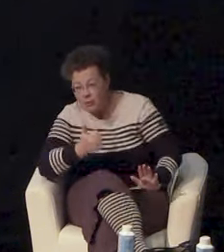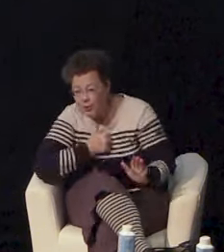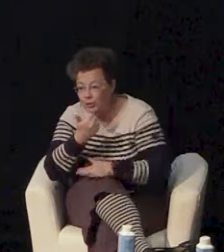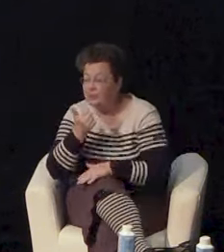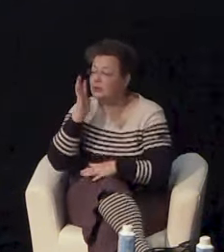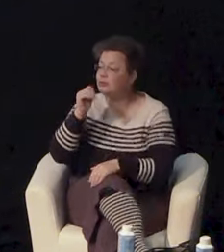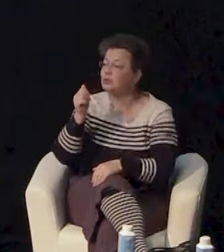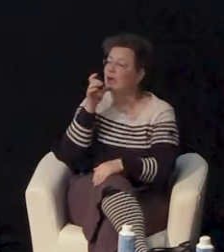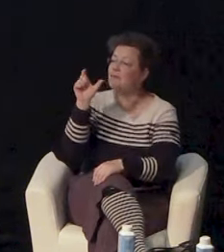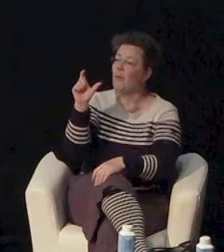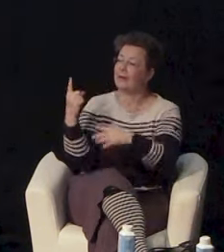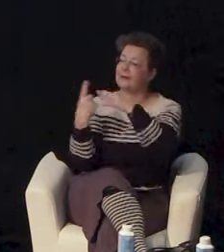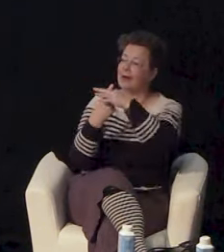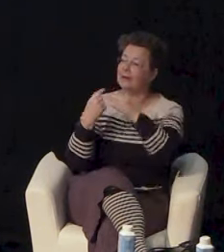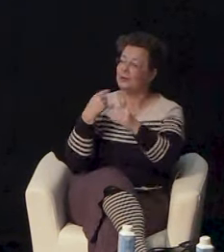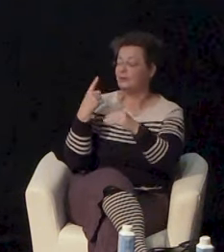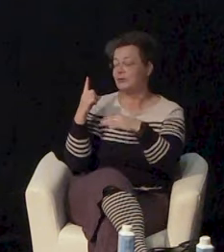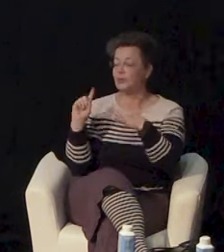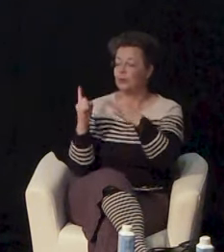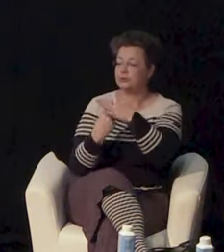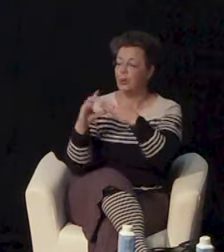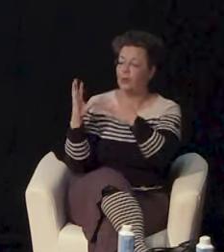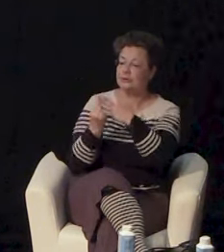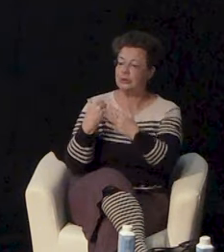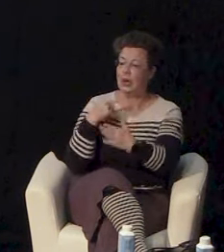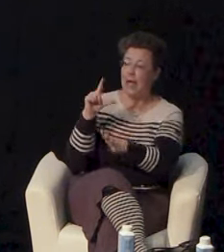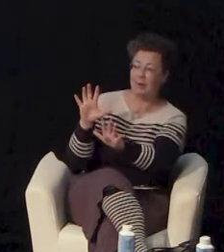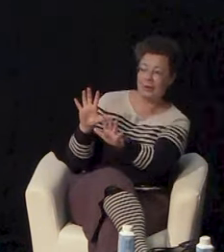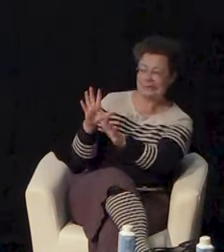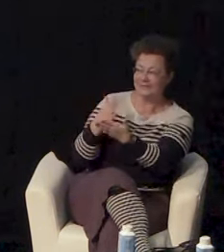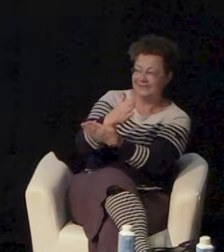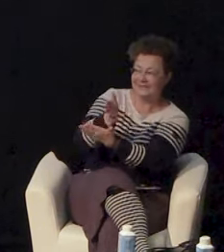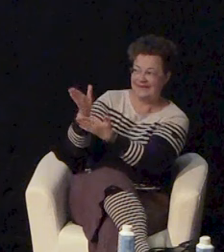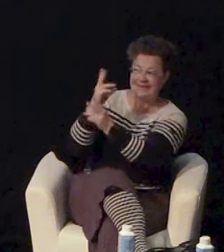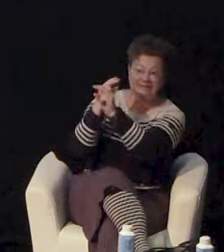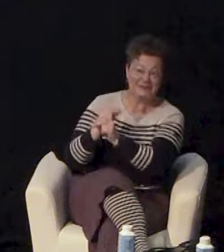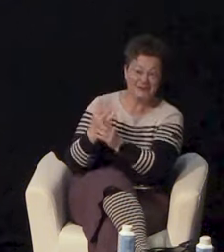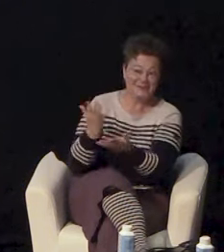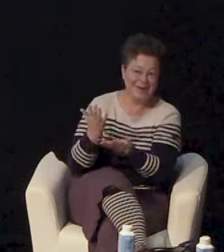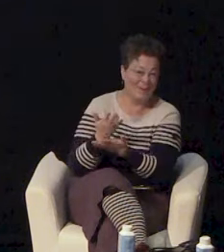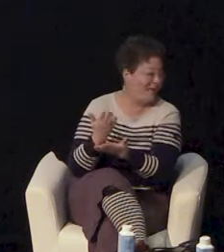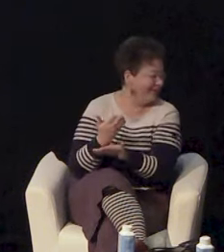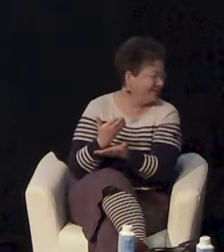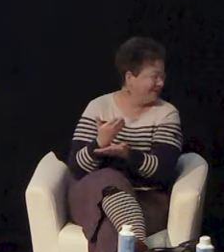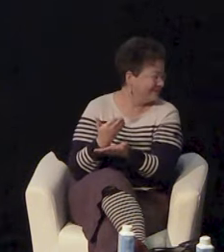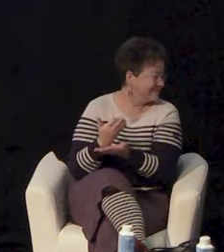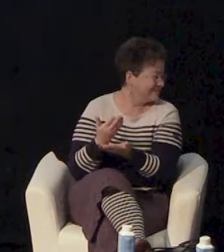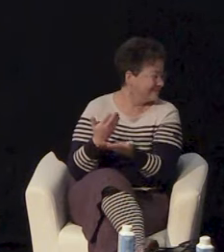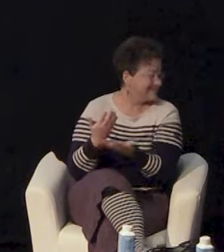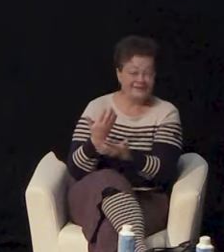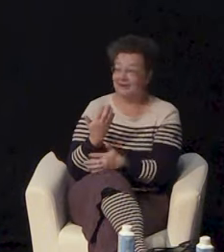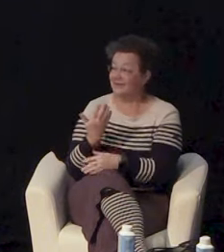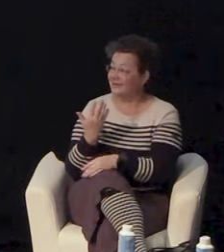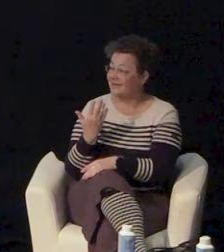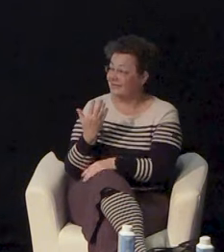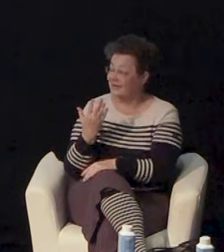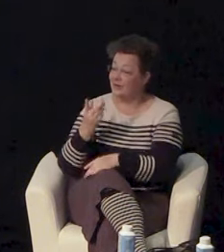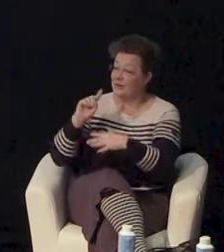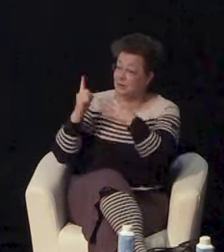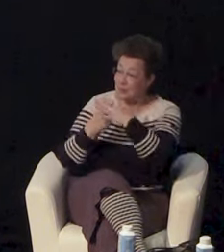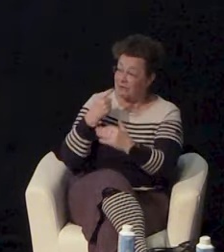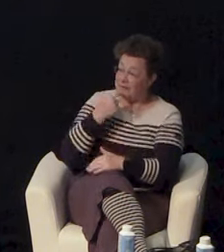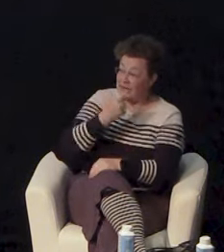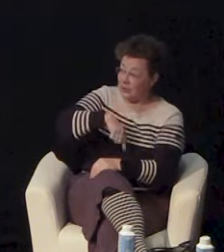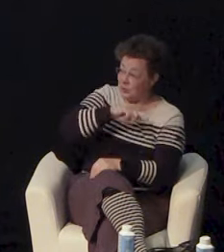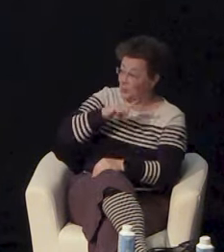l'accompagner, il faut la rendre autonome. Pour eux, c'est l'intégration, l'inclusion. Enfin voilà, je ne sais pas trop comment définir ces mots